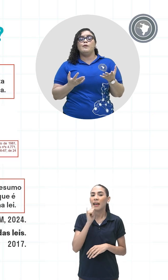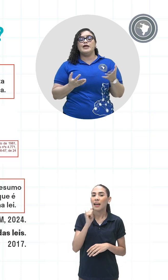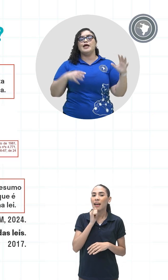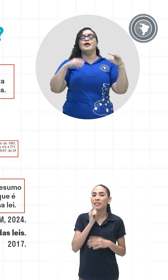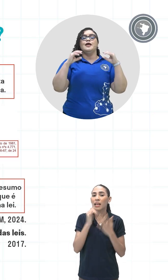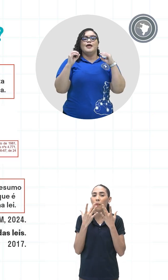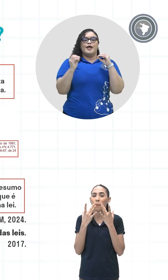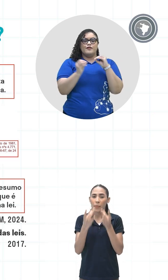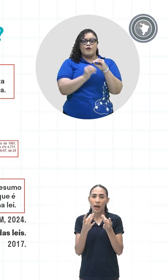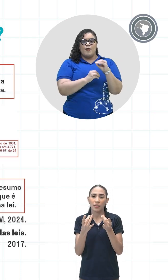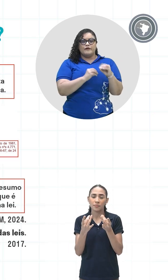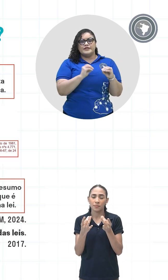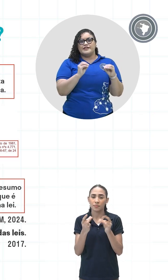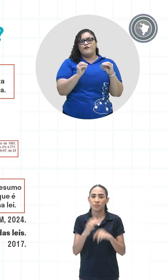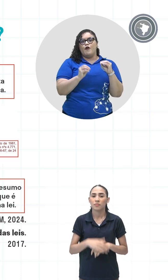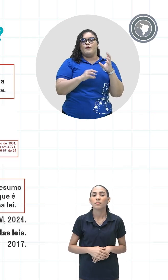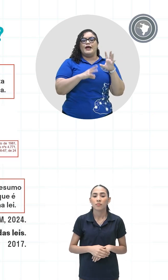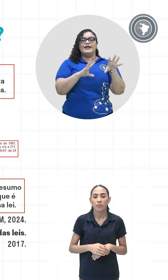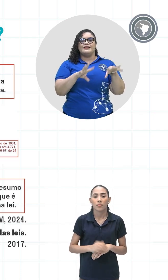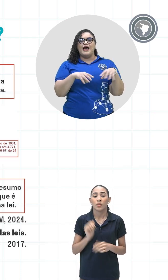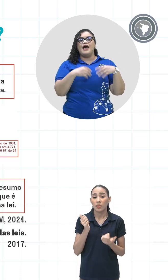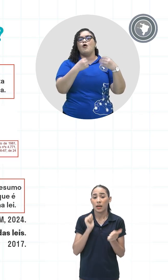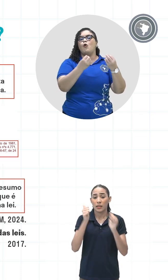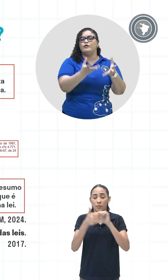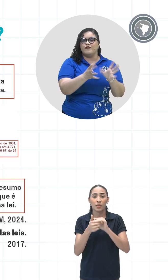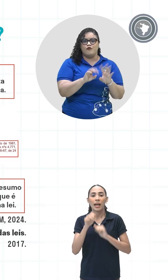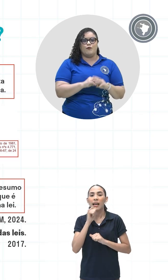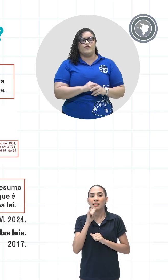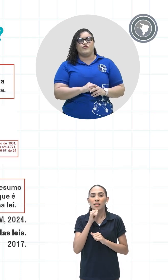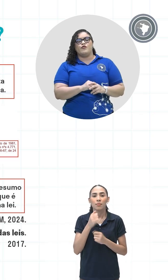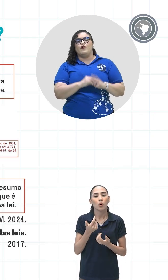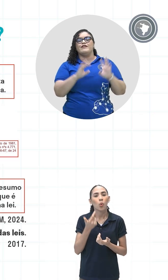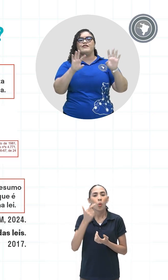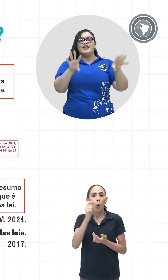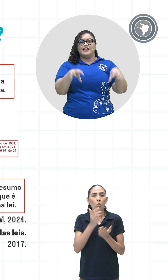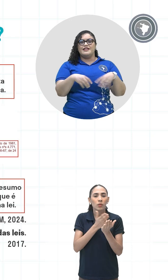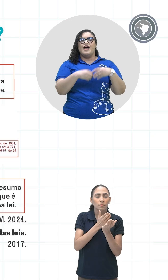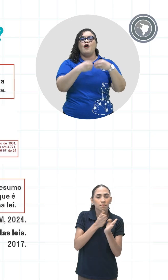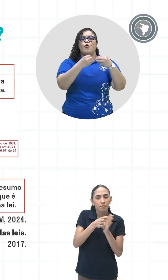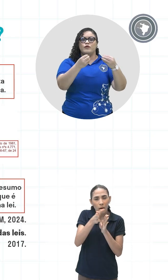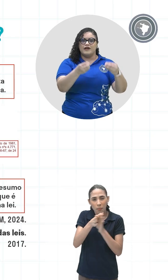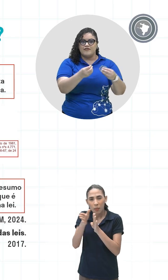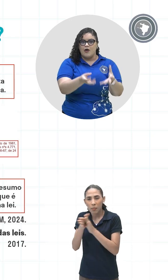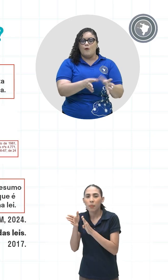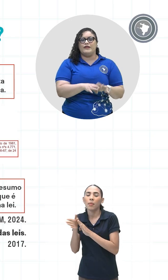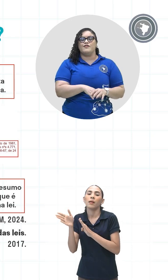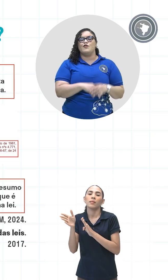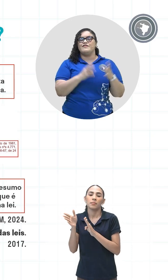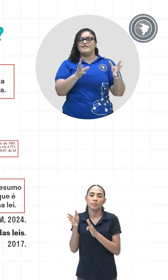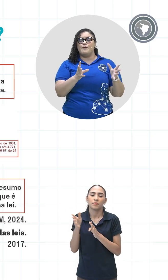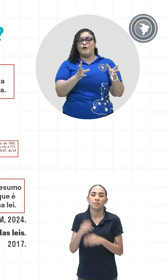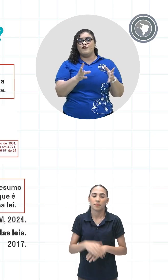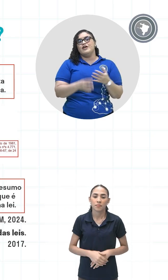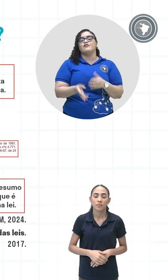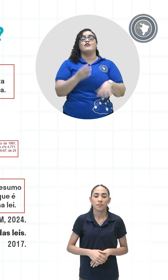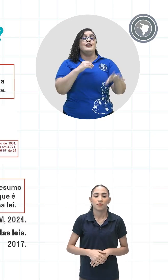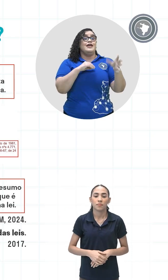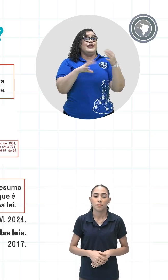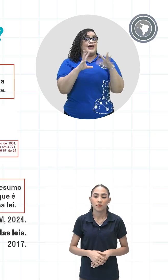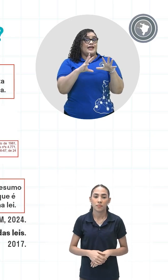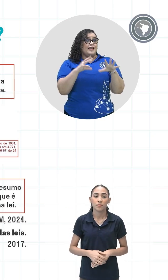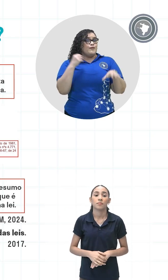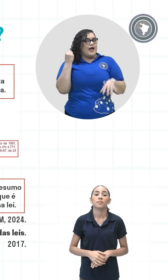opinião pública, eles colocam dessa forma e dá outras disposições e dá outras recomendações e assim por